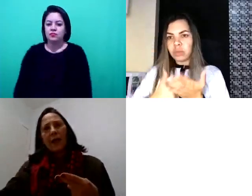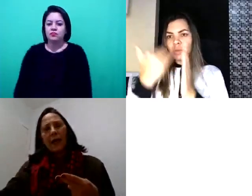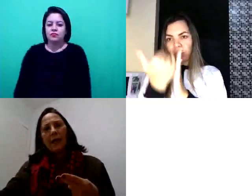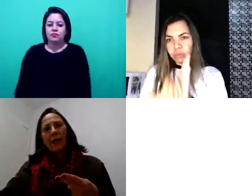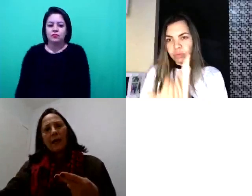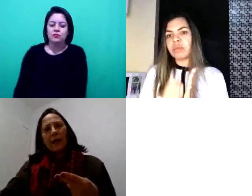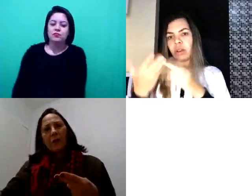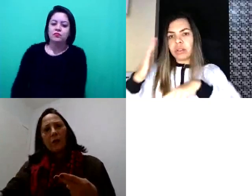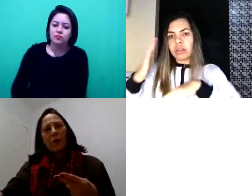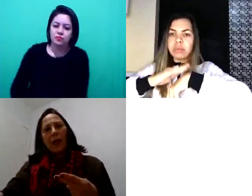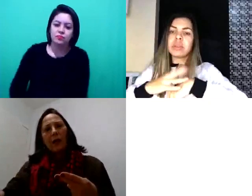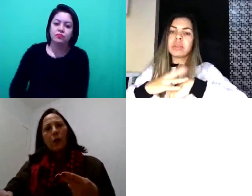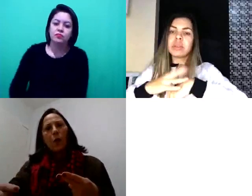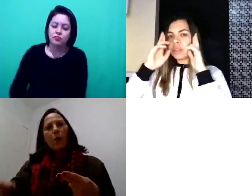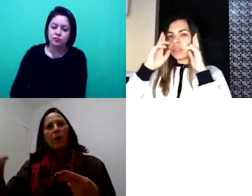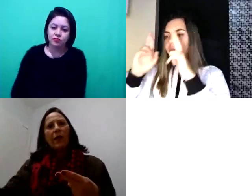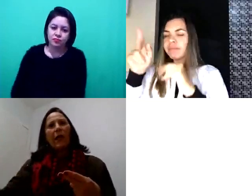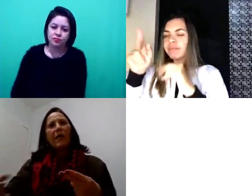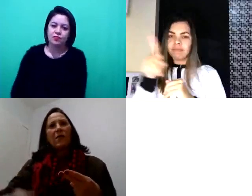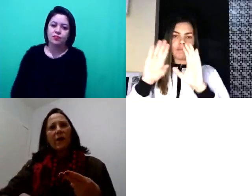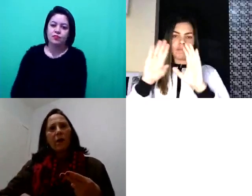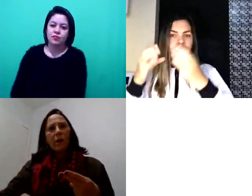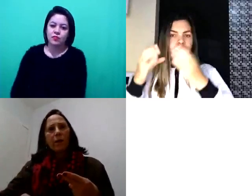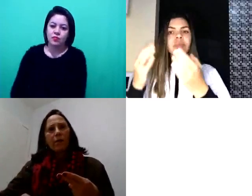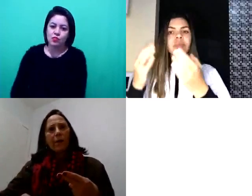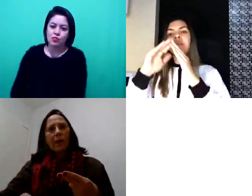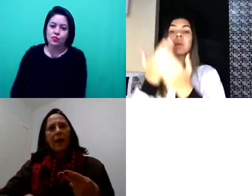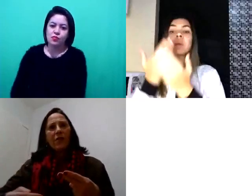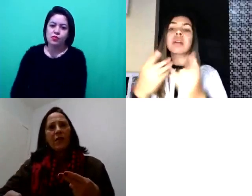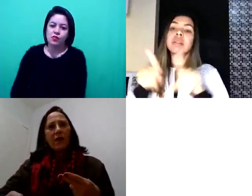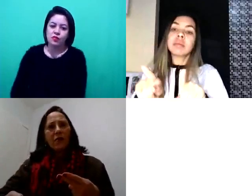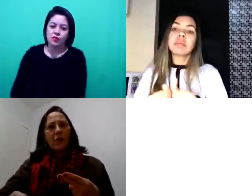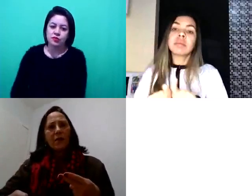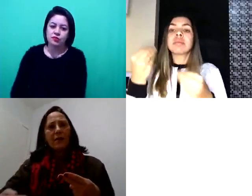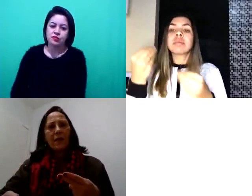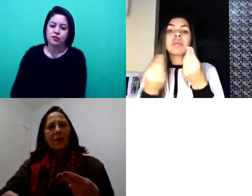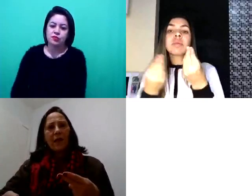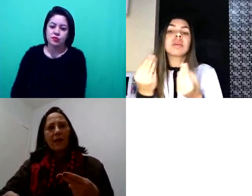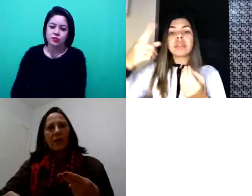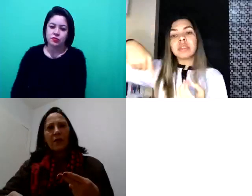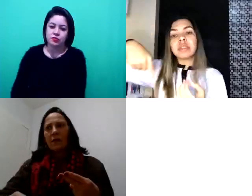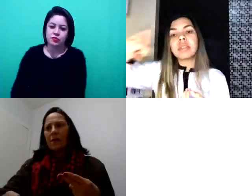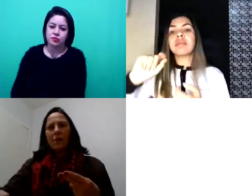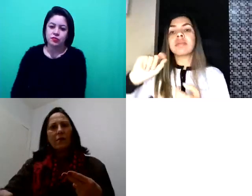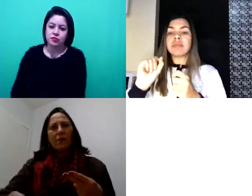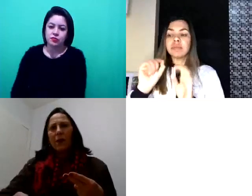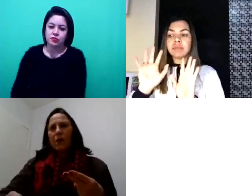está lá. Né, do outro lado, como que eles vão reagir a isso? E nós estamos aí, gente, entrando